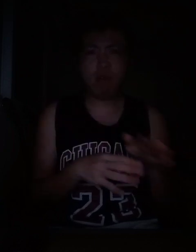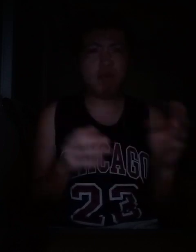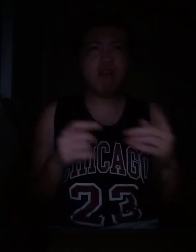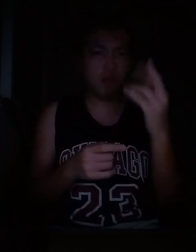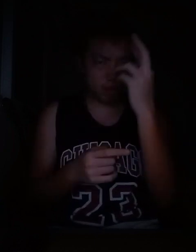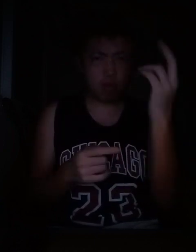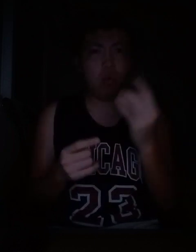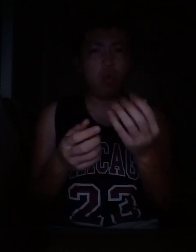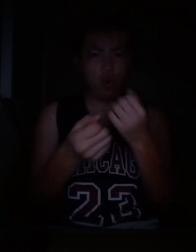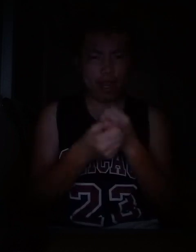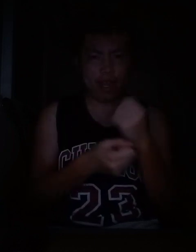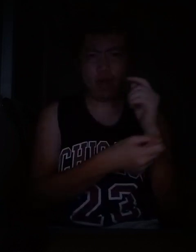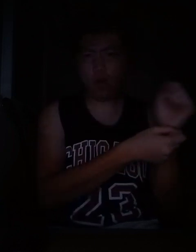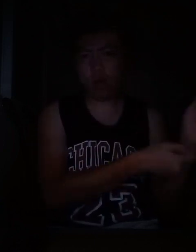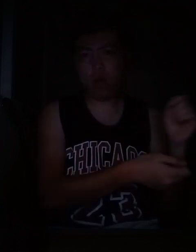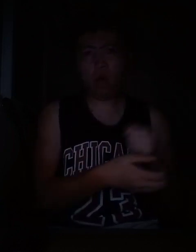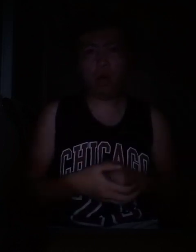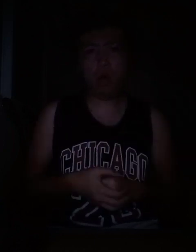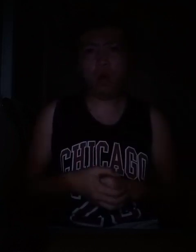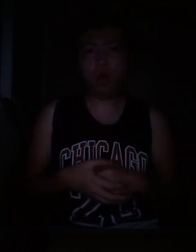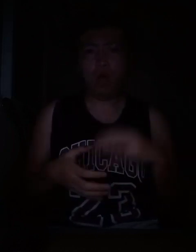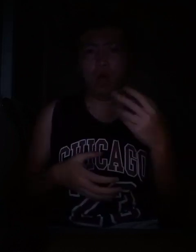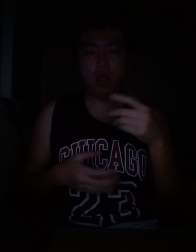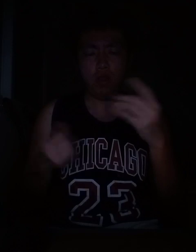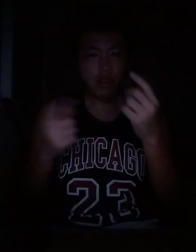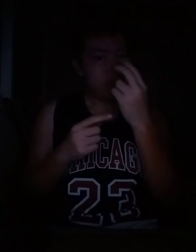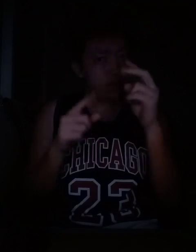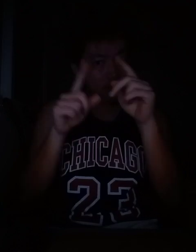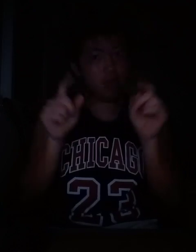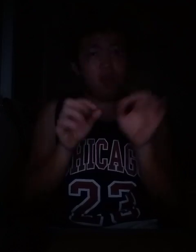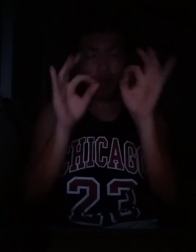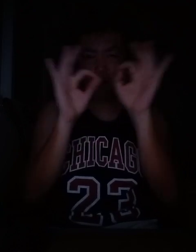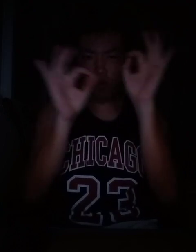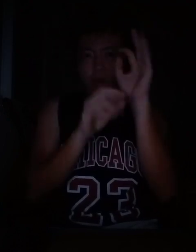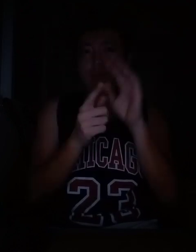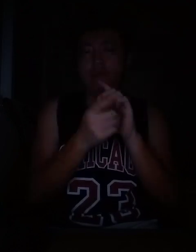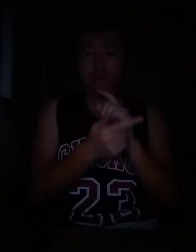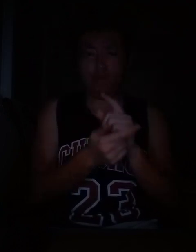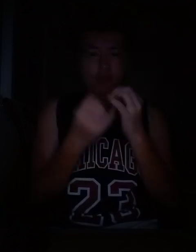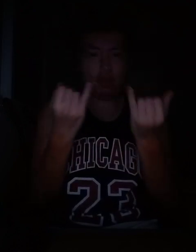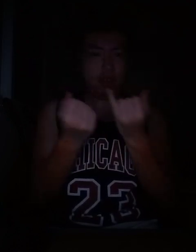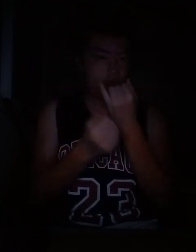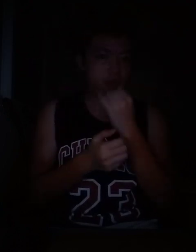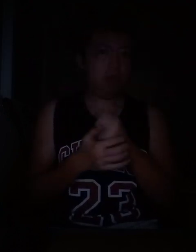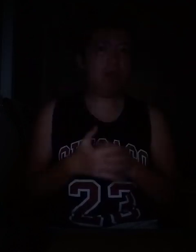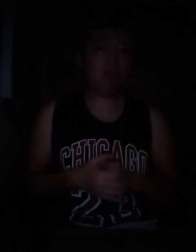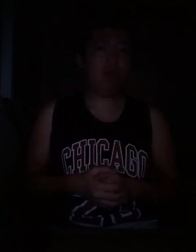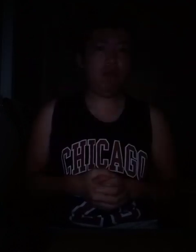혐의로 고발했고 자치경찰은 주변 CCTV 등을 확인하고 있습니다.